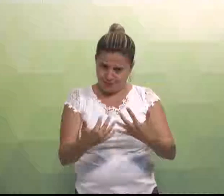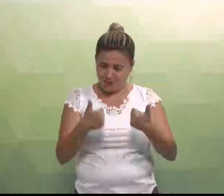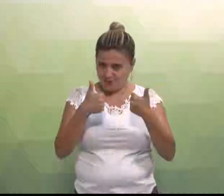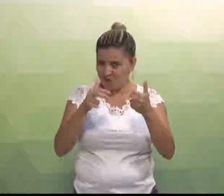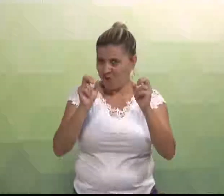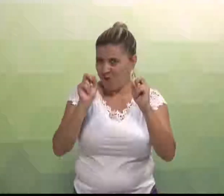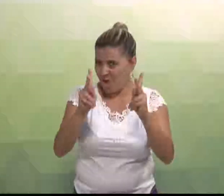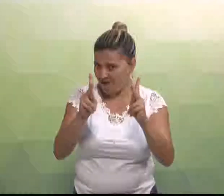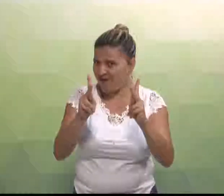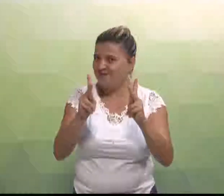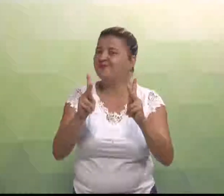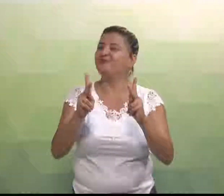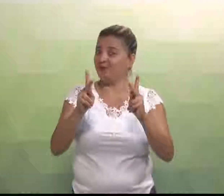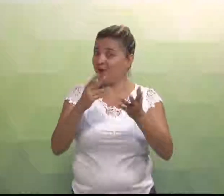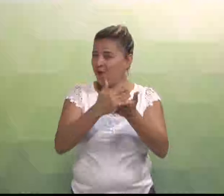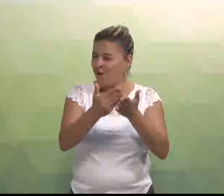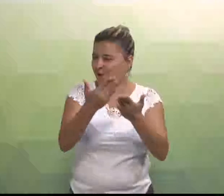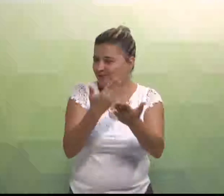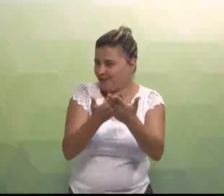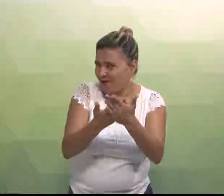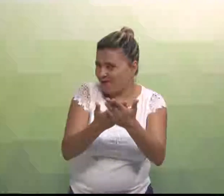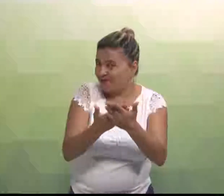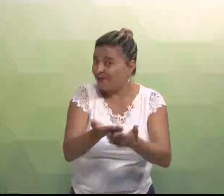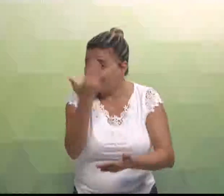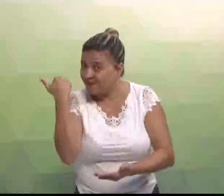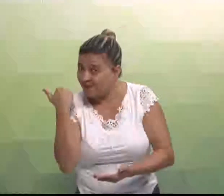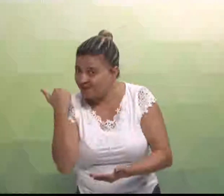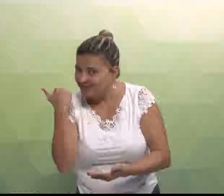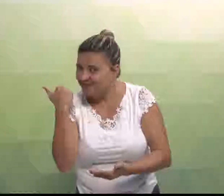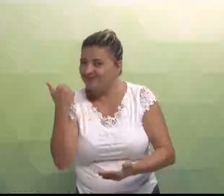estaremos explicando, certo? Vamos começar a nossa aula então?